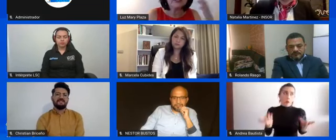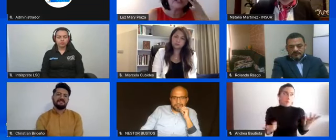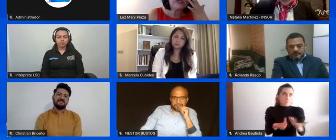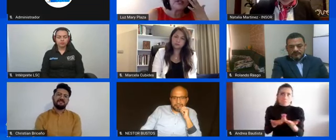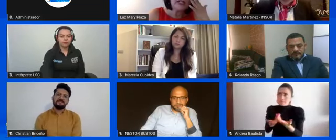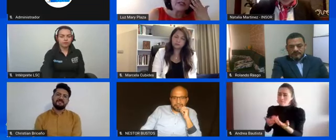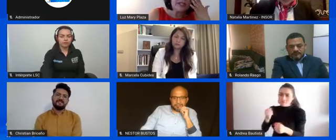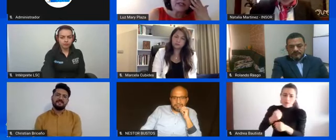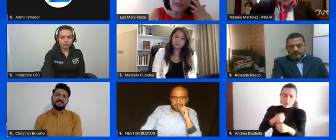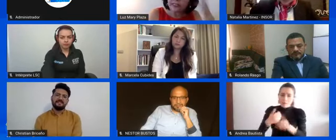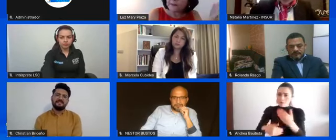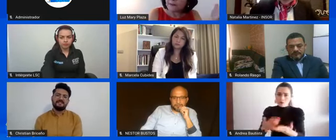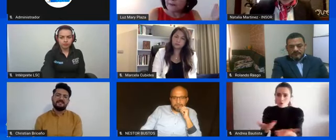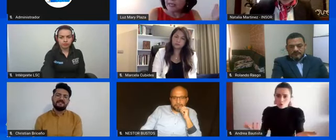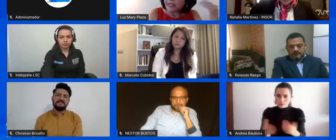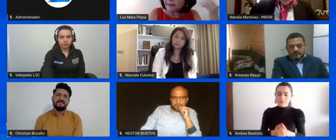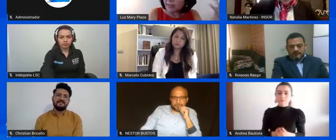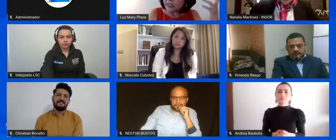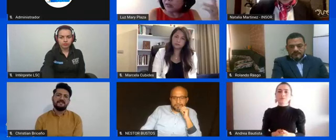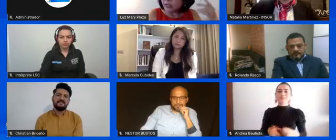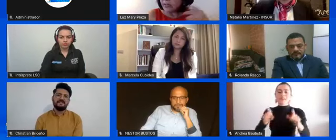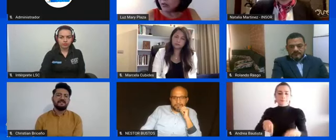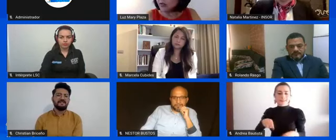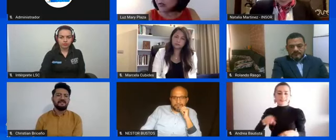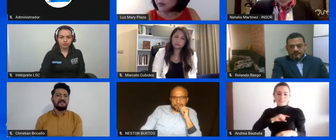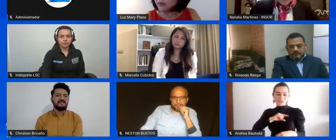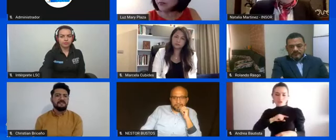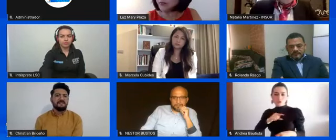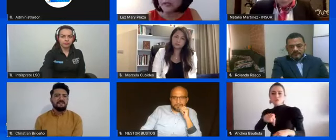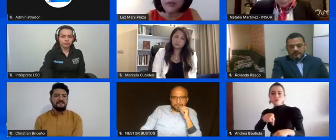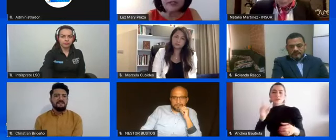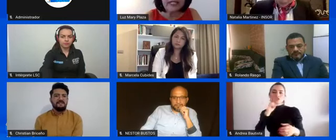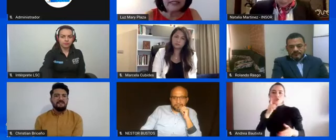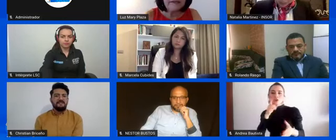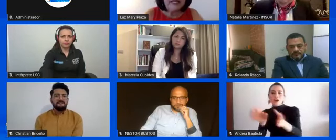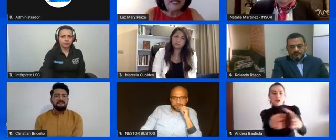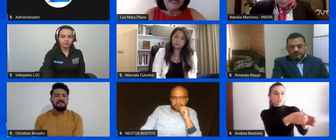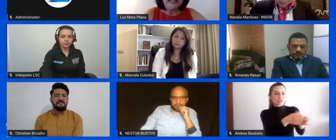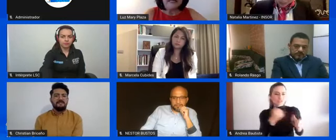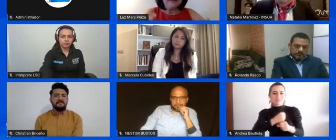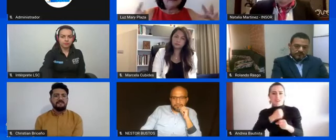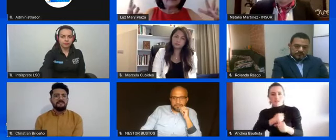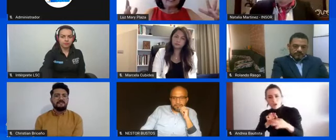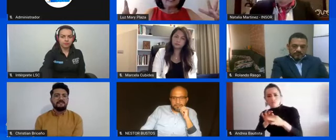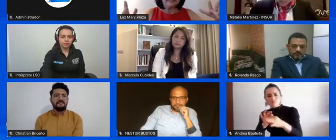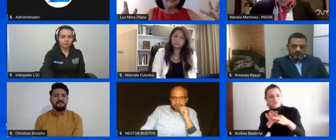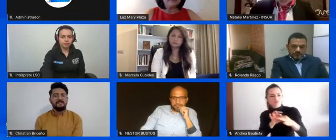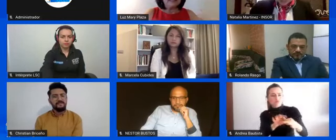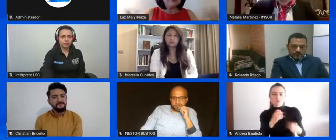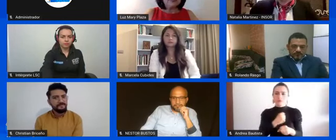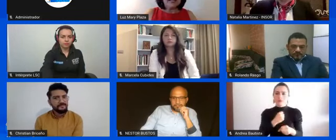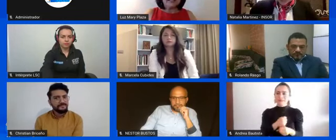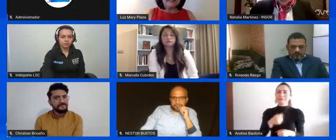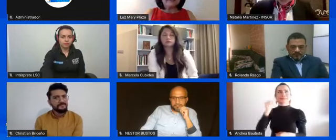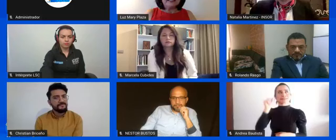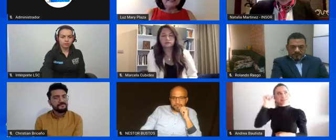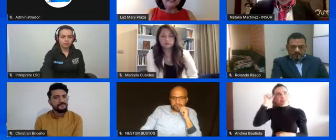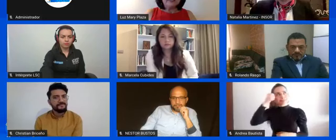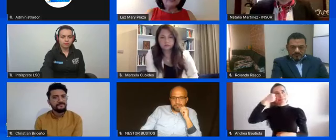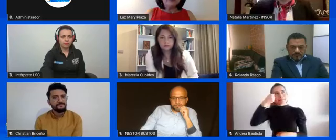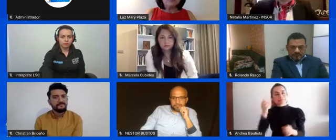con ellos en todas las asociaciones. Eso fue un trabajo muy importante y, digamos, a